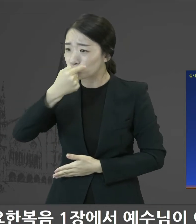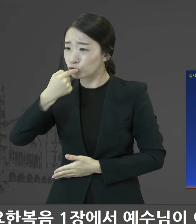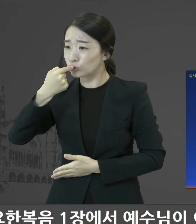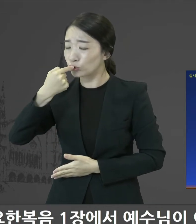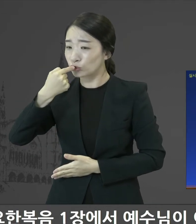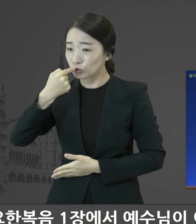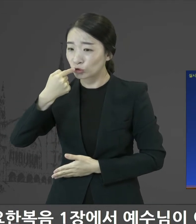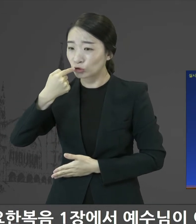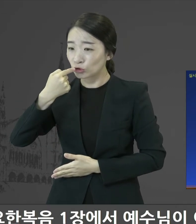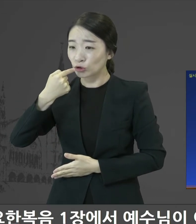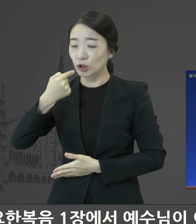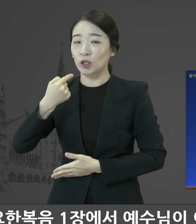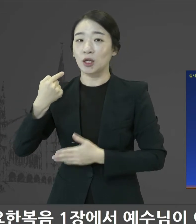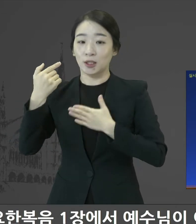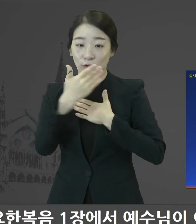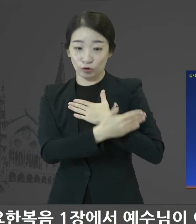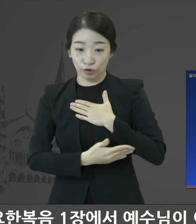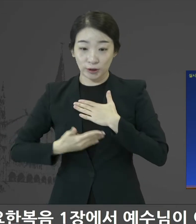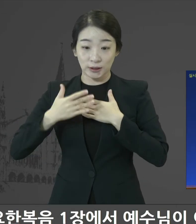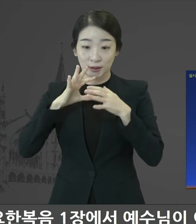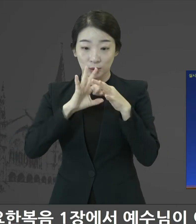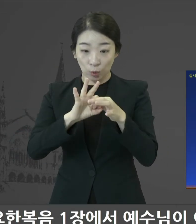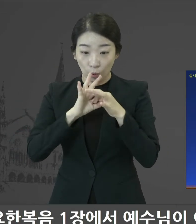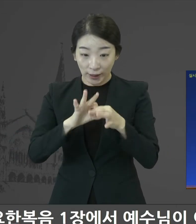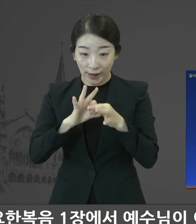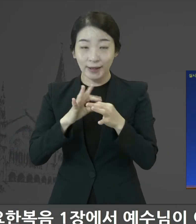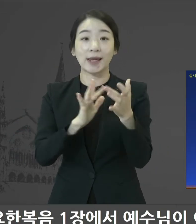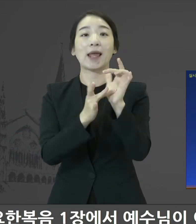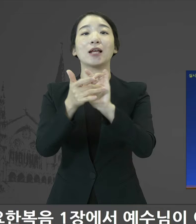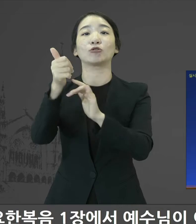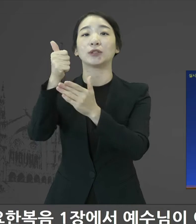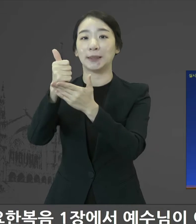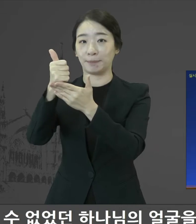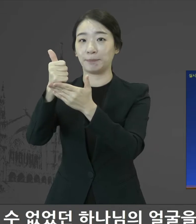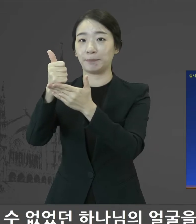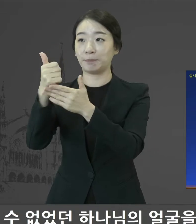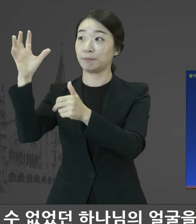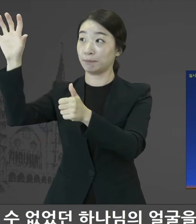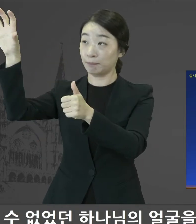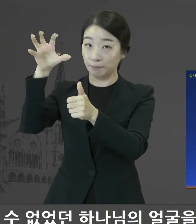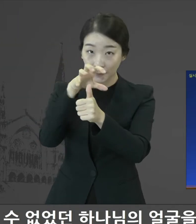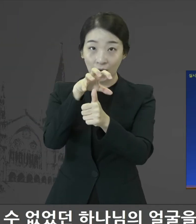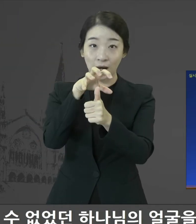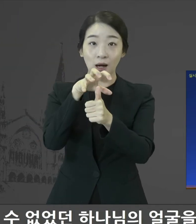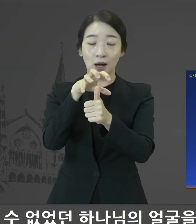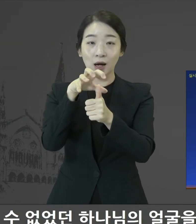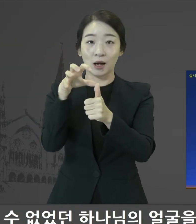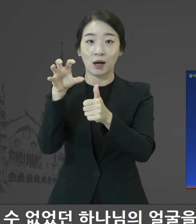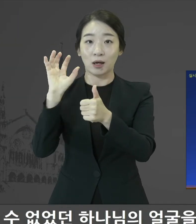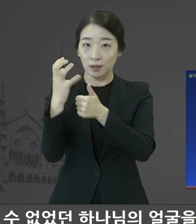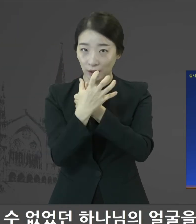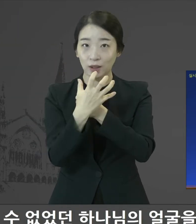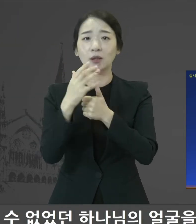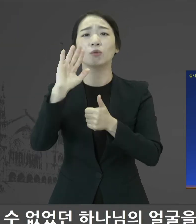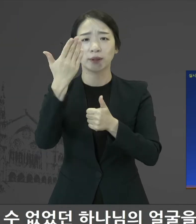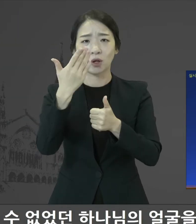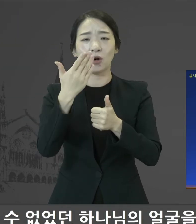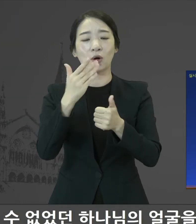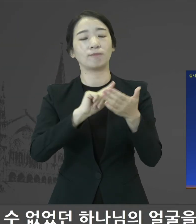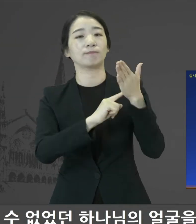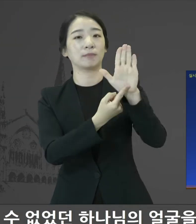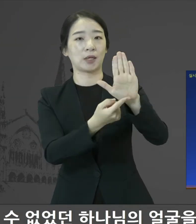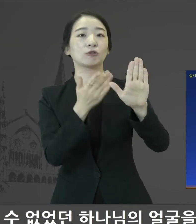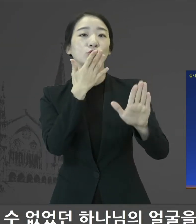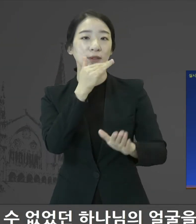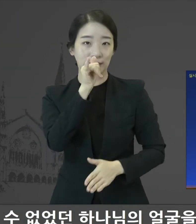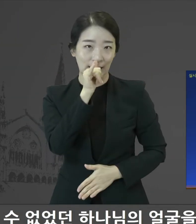예수님을 통해서 볼 수 있게 되었다. 이 사실이 깨달아질 때 대부분의 성도님들은 깊은